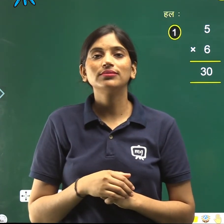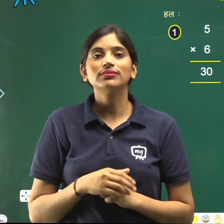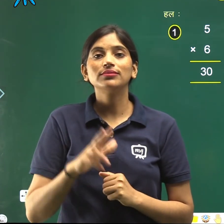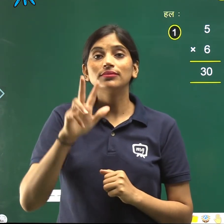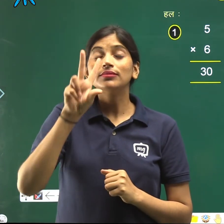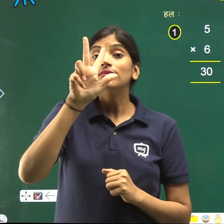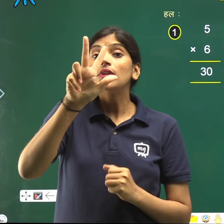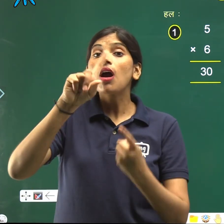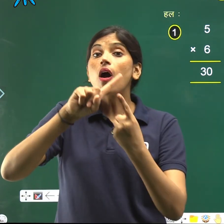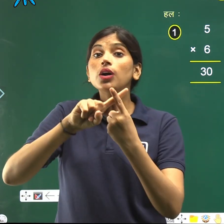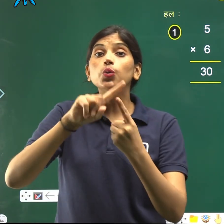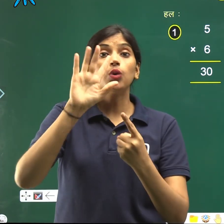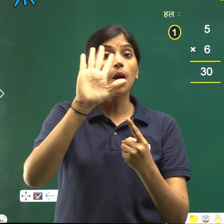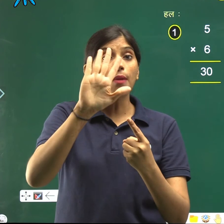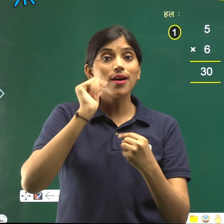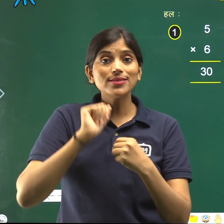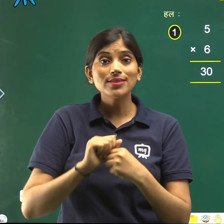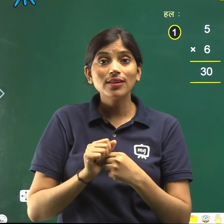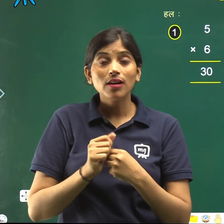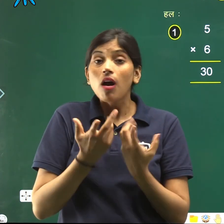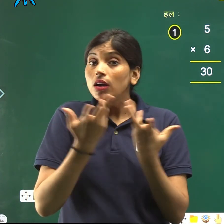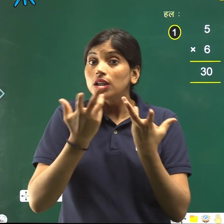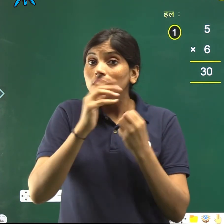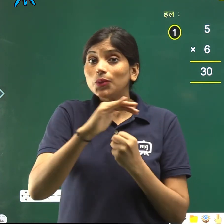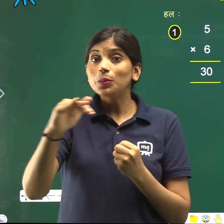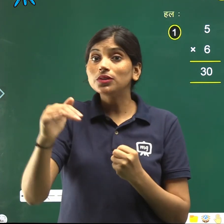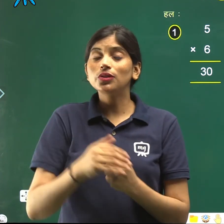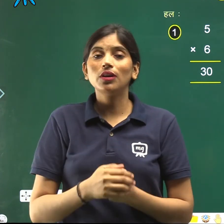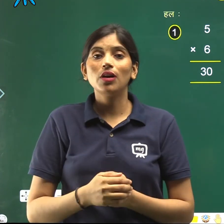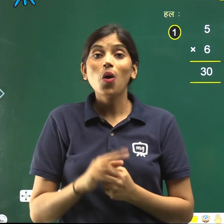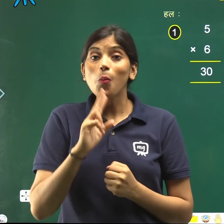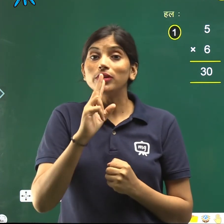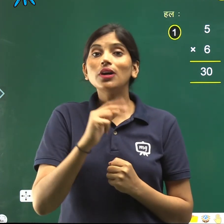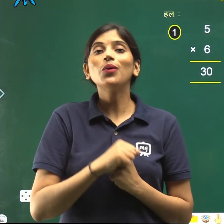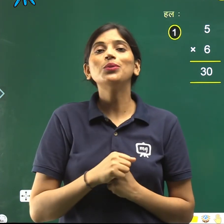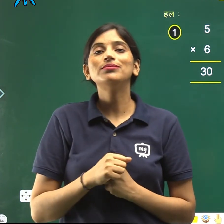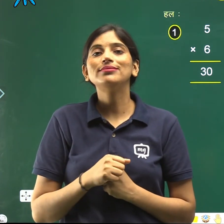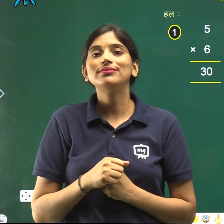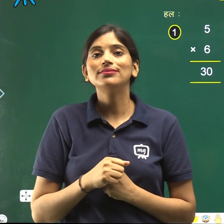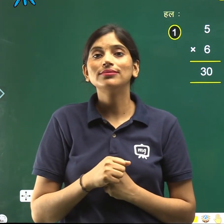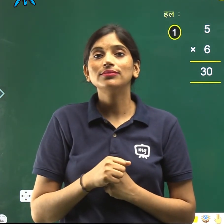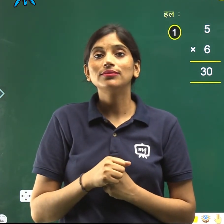8 गुणा 5 कितने होते हैं बच्चों? बताओ।